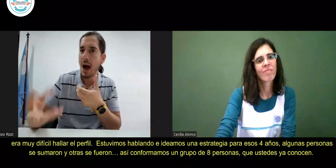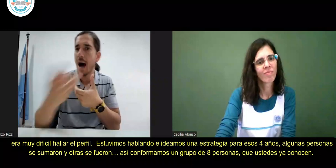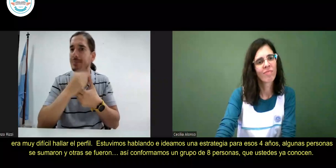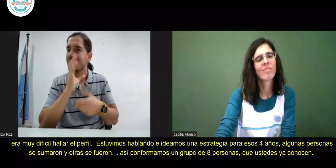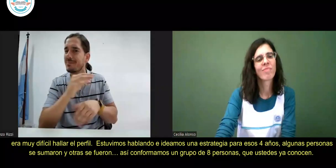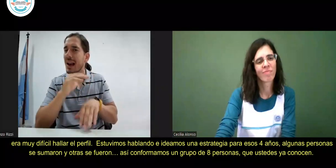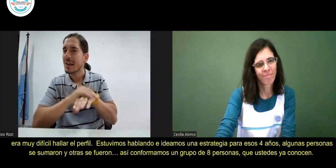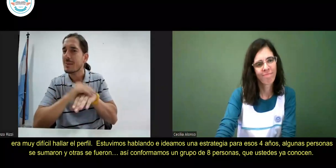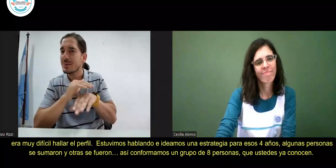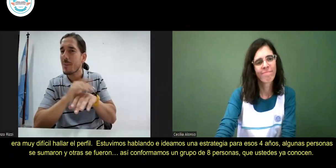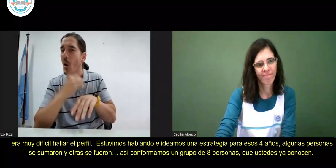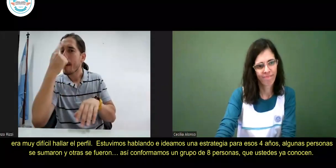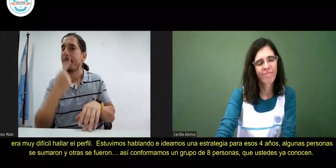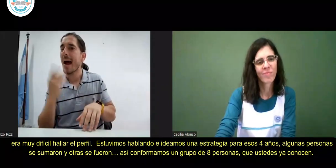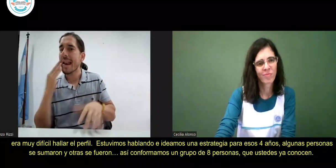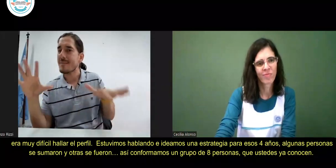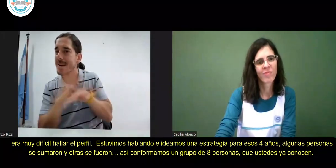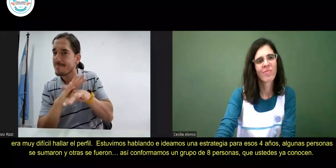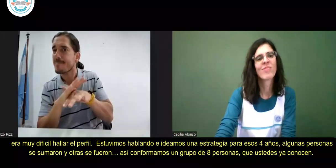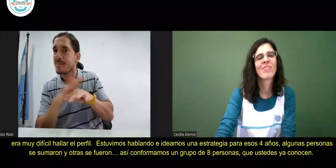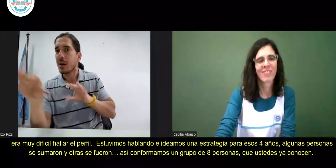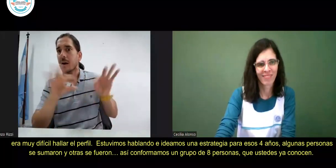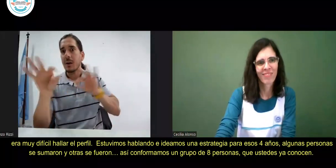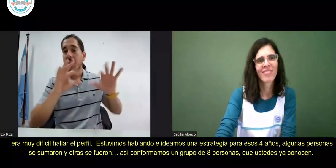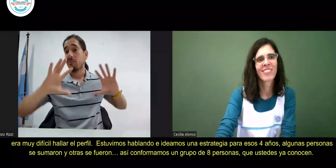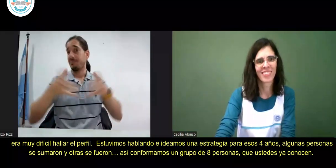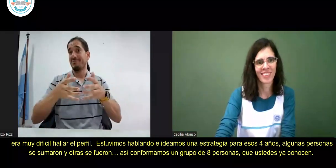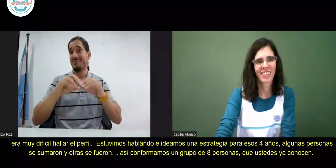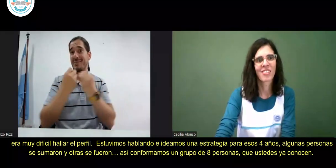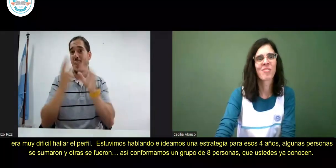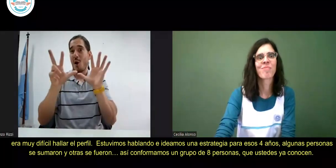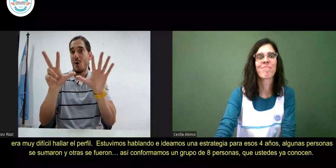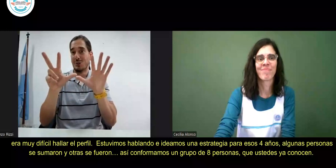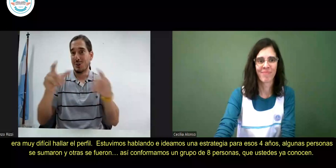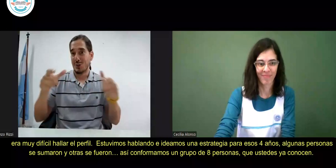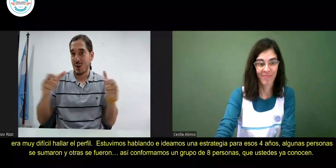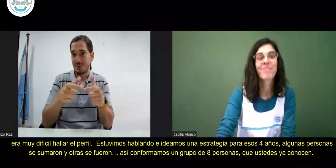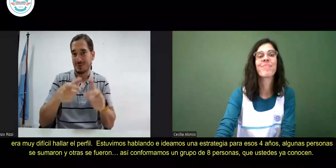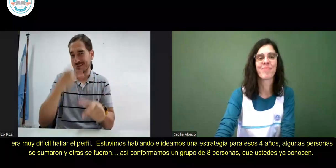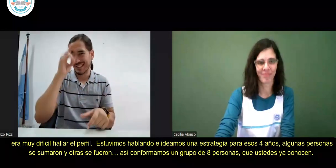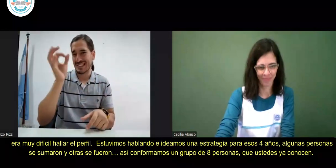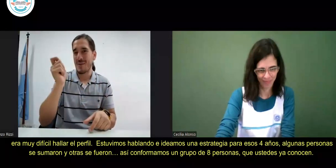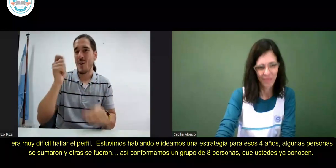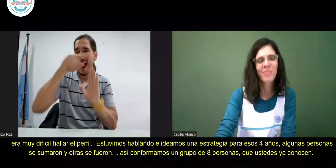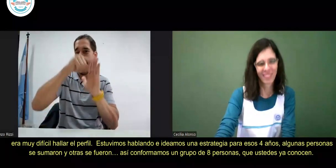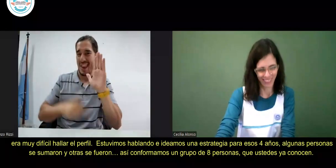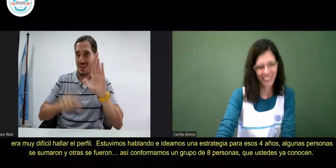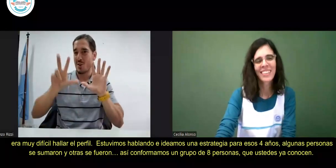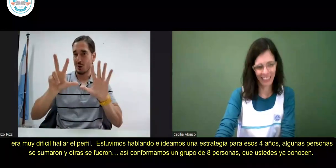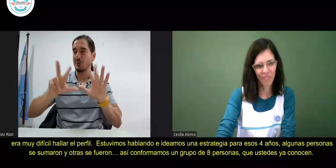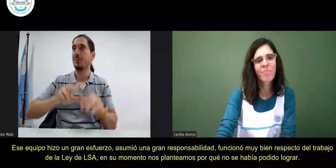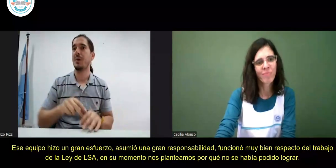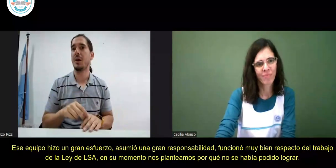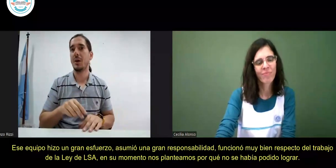se sumaron y otras se fueron. Así conformamos un grupo de 8 personas que ustedes